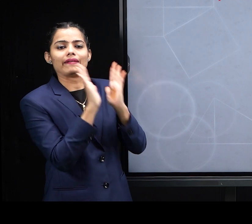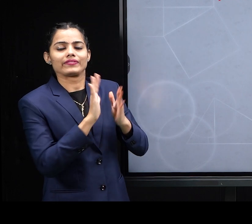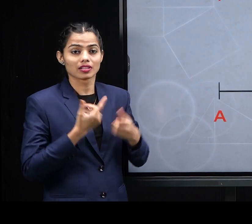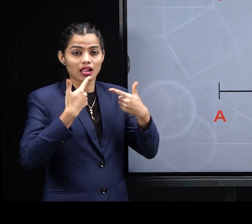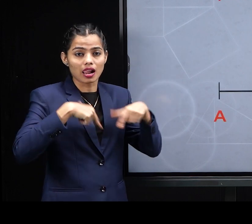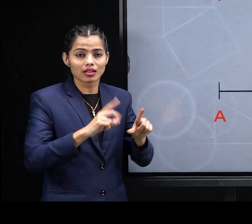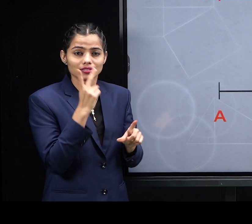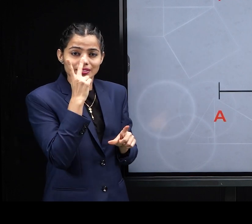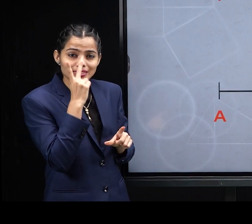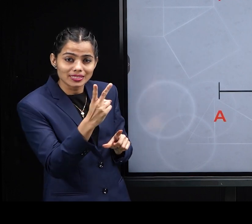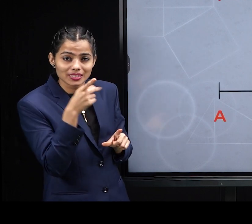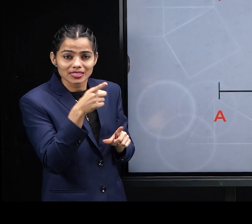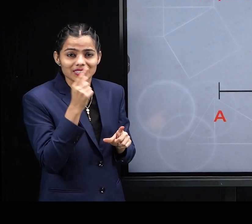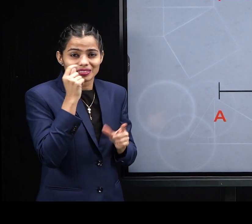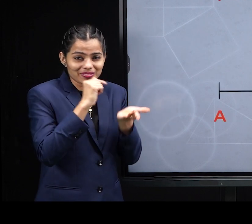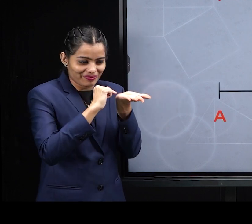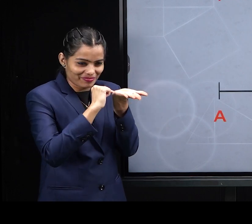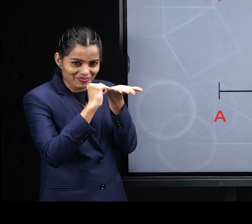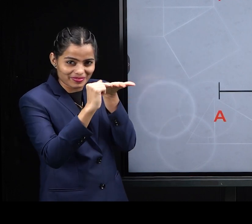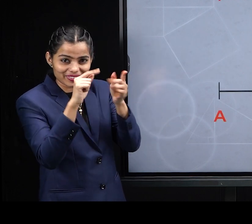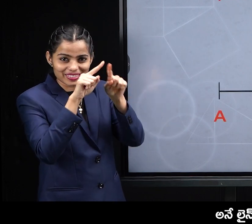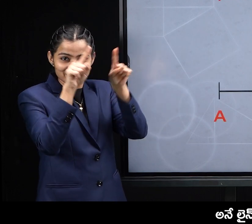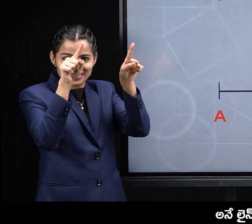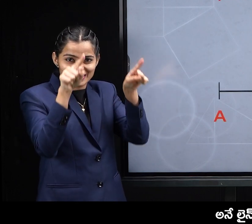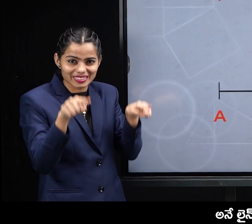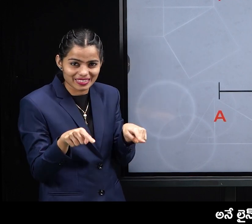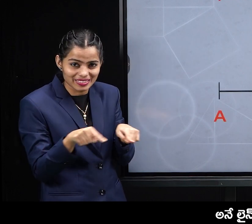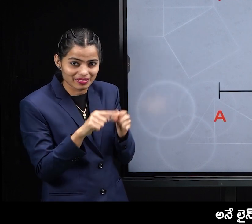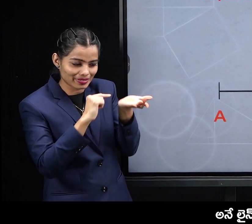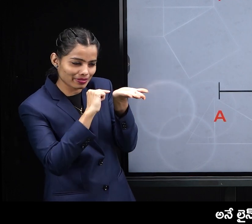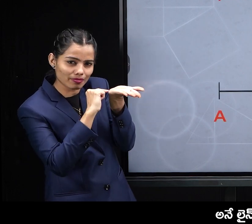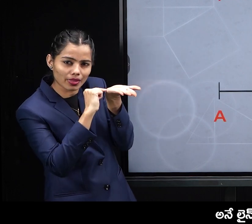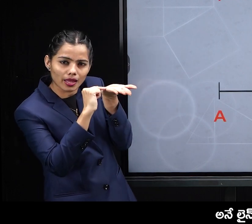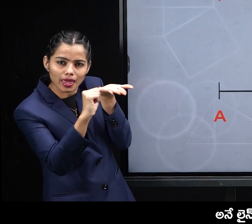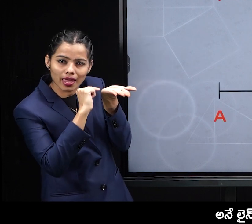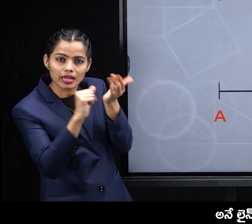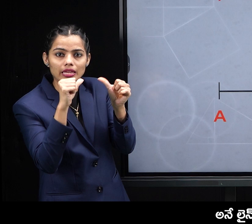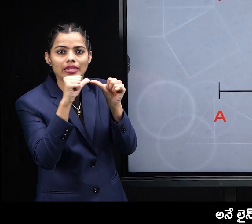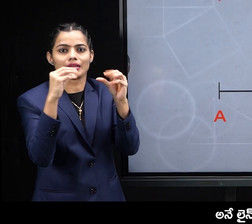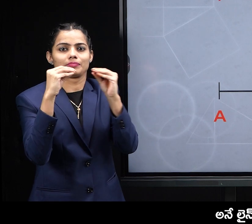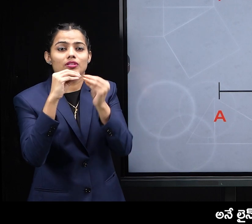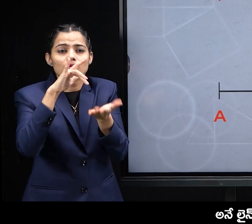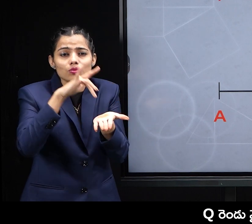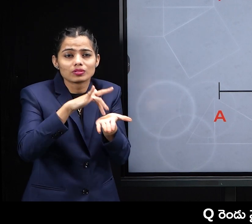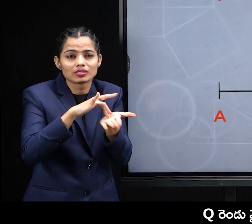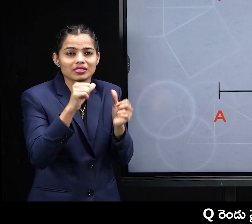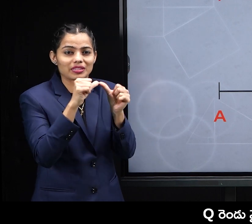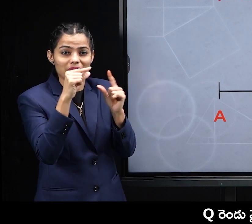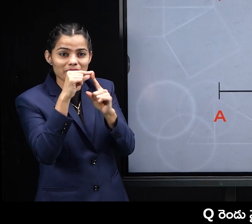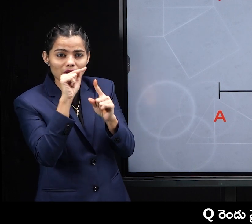AP ఇజక్వల్టు QB అనే లాఇం సెగ్మెండ్ ఇబిని చోదాం PQ